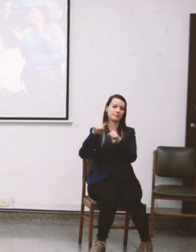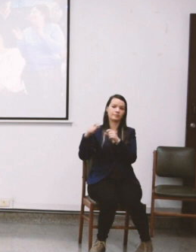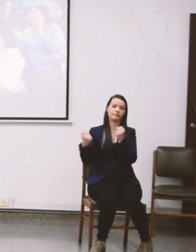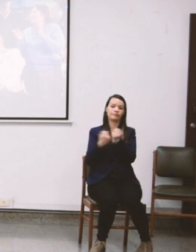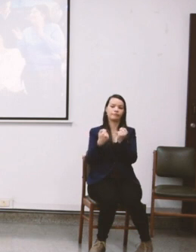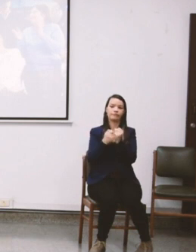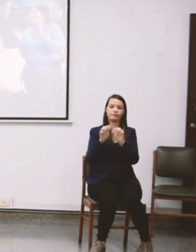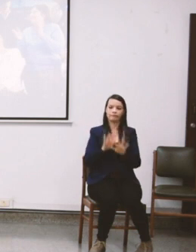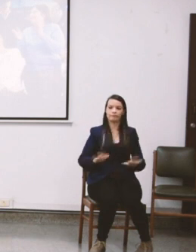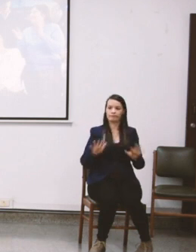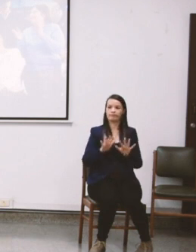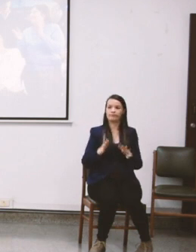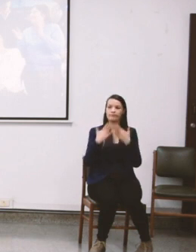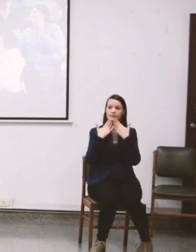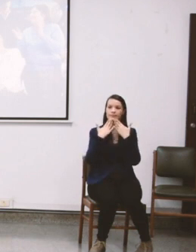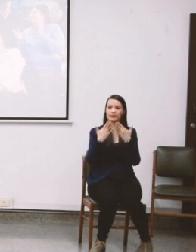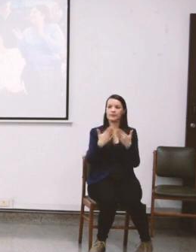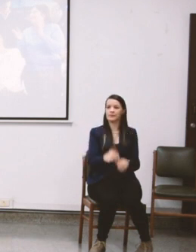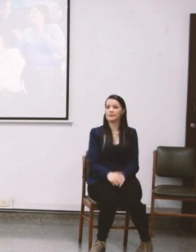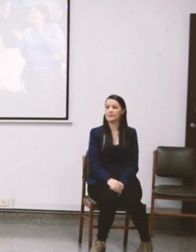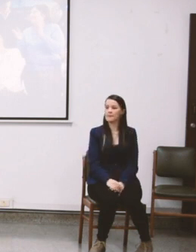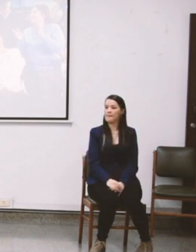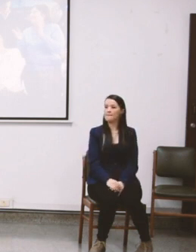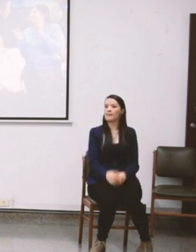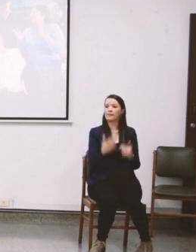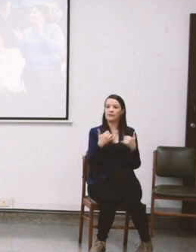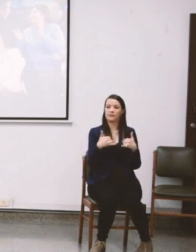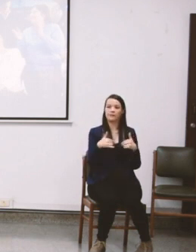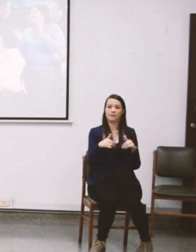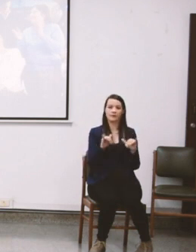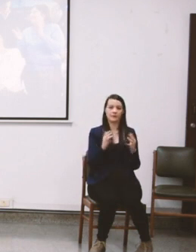este espacio. Entonces, para cerrar, pues ofrezco unas palabras.